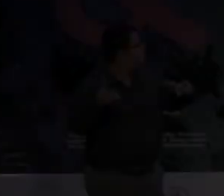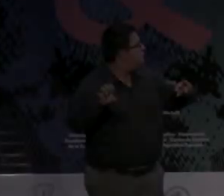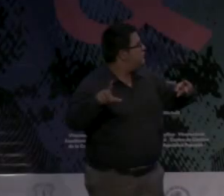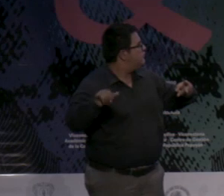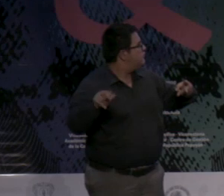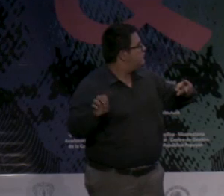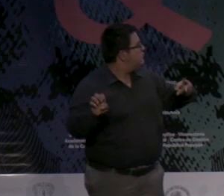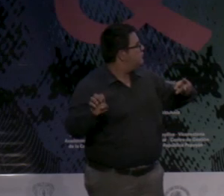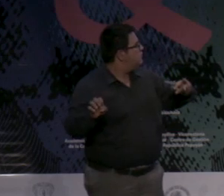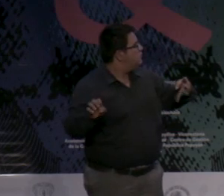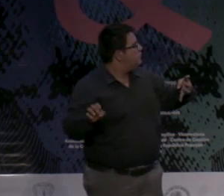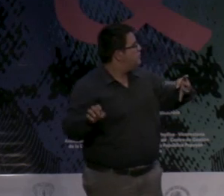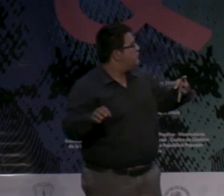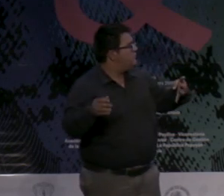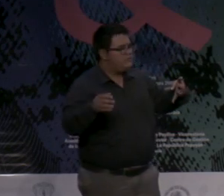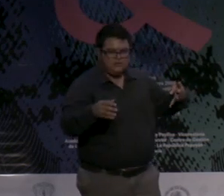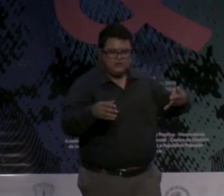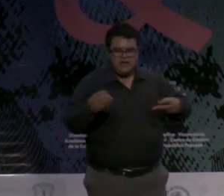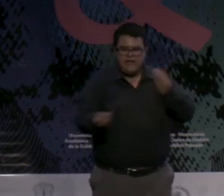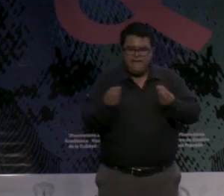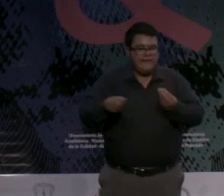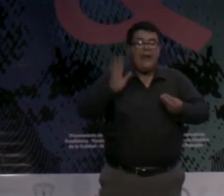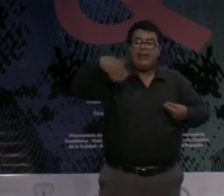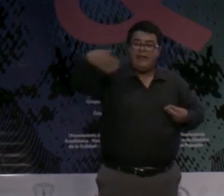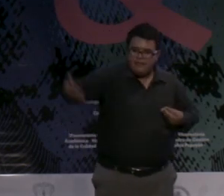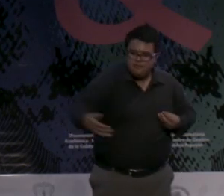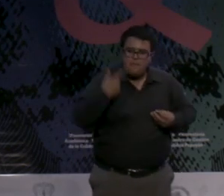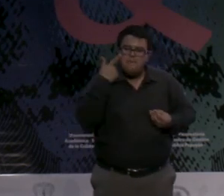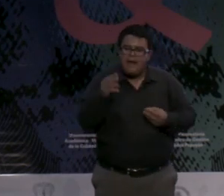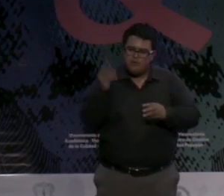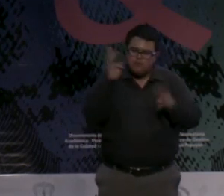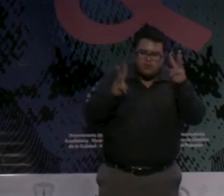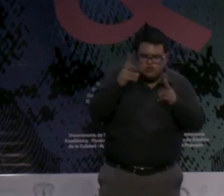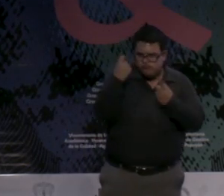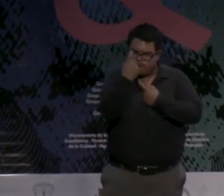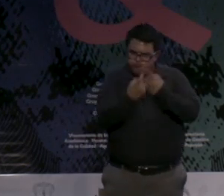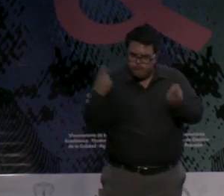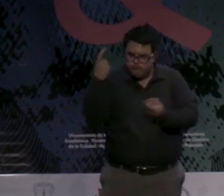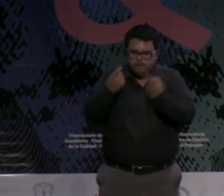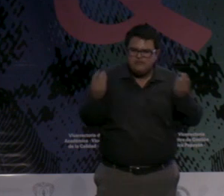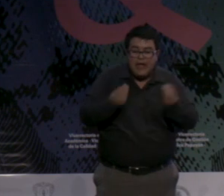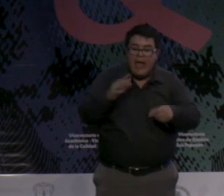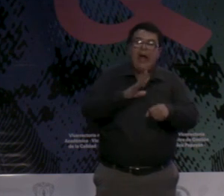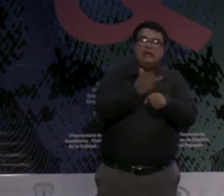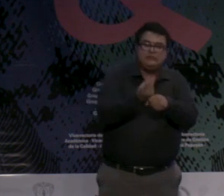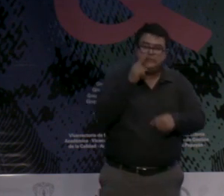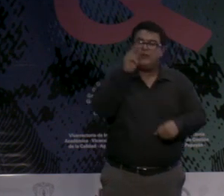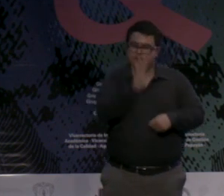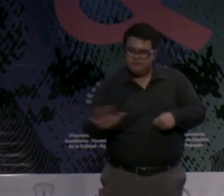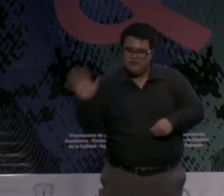Pasa la siguiente, por favor. Ahora, ¿quiénes son estas personas? Pues son Gloria, pasas por favor,